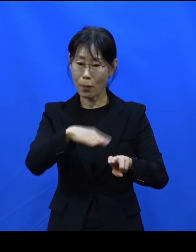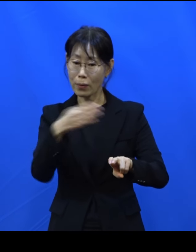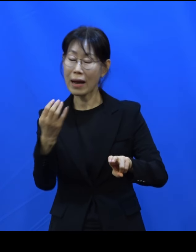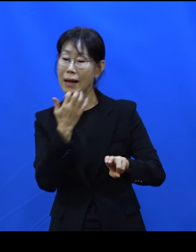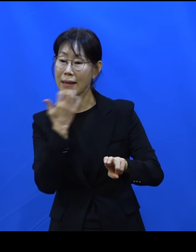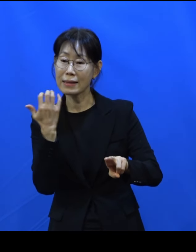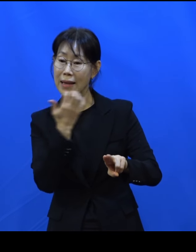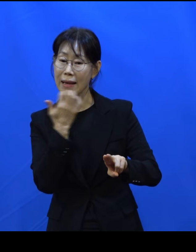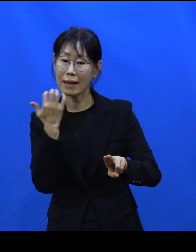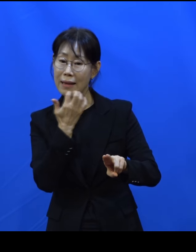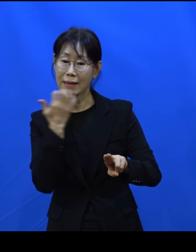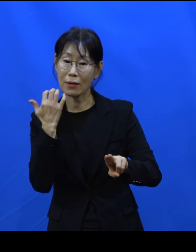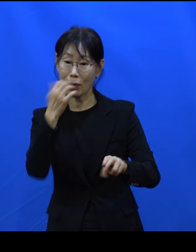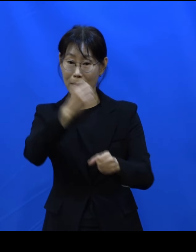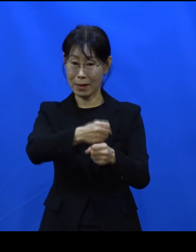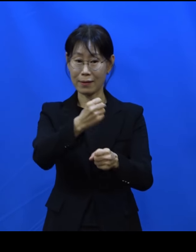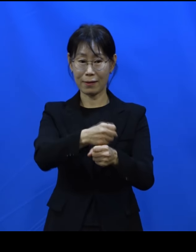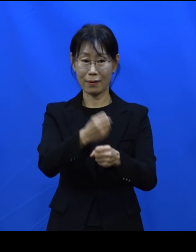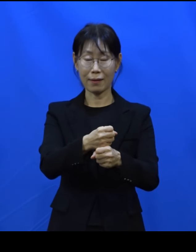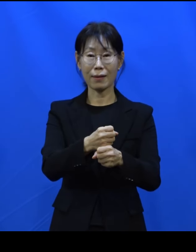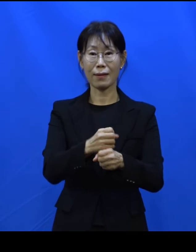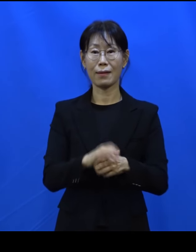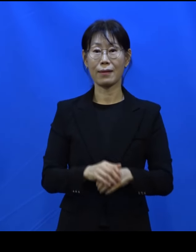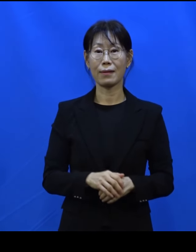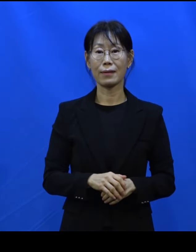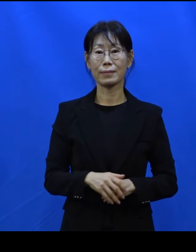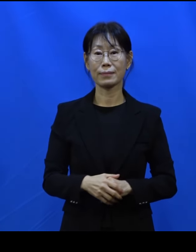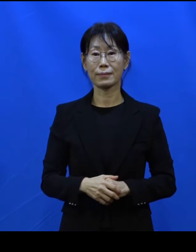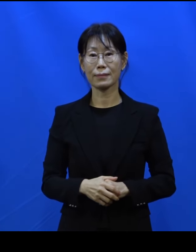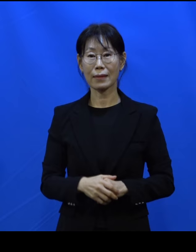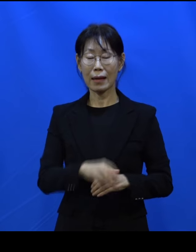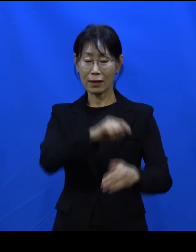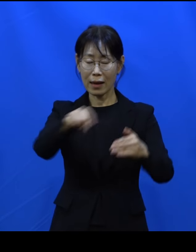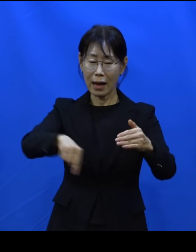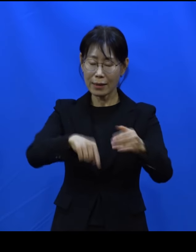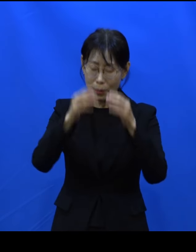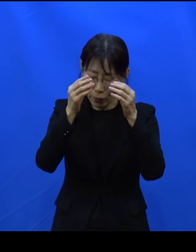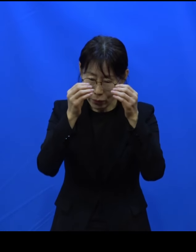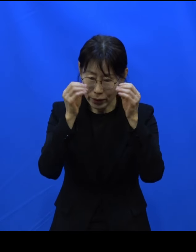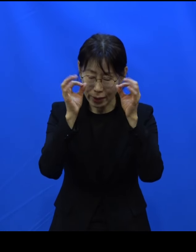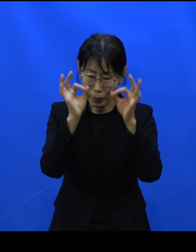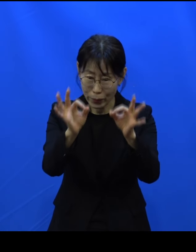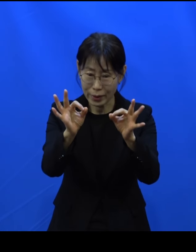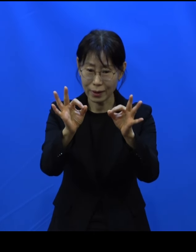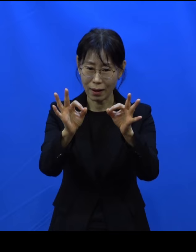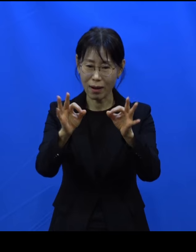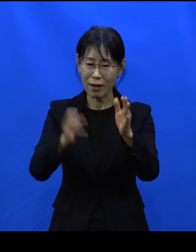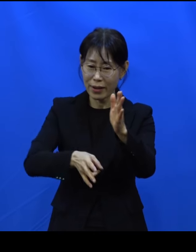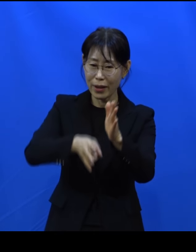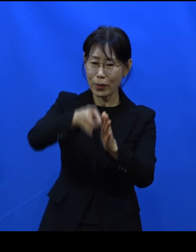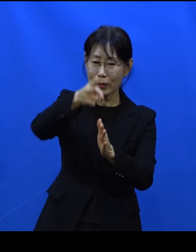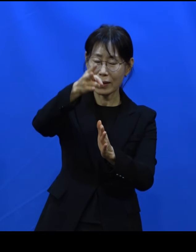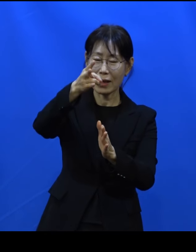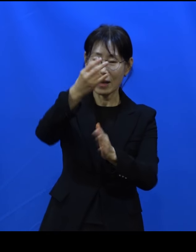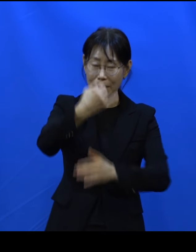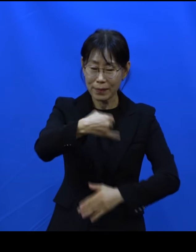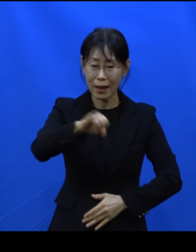쓰는 컬러예요. 그 안에는 예루살렘 딸들의 사랑이 엮여져 있구나